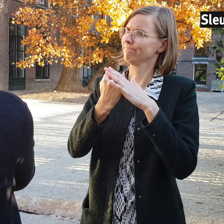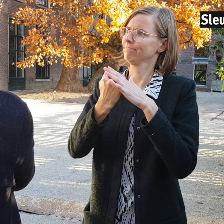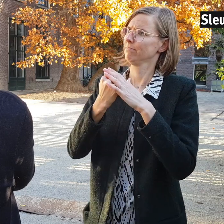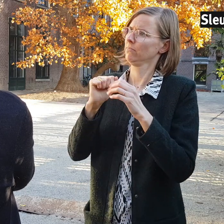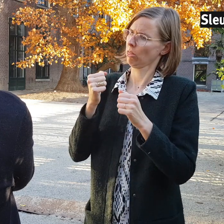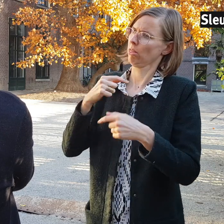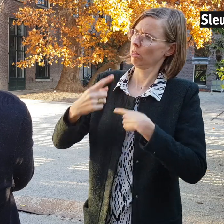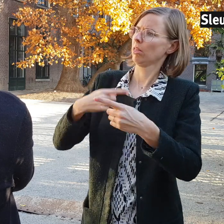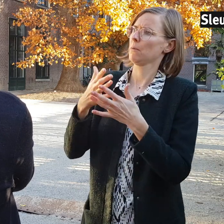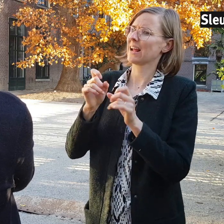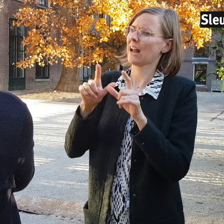is eigenlijk heel erg belangrijk voor onze toekomst.